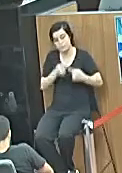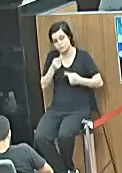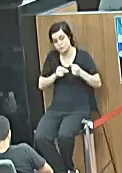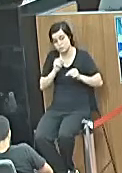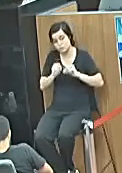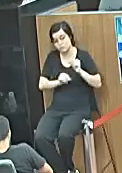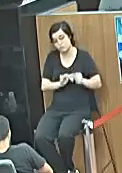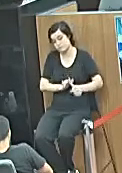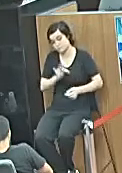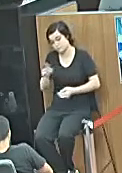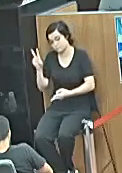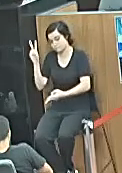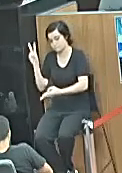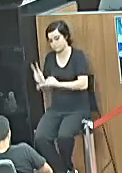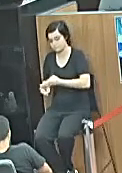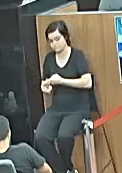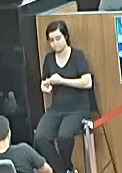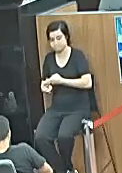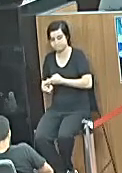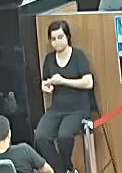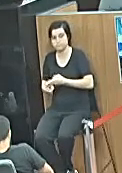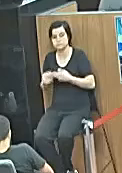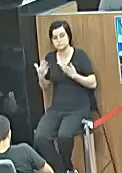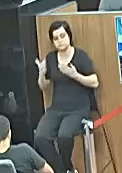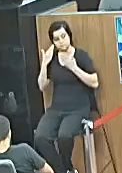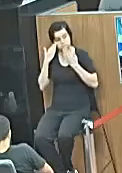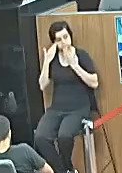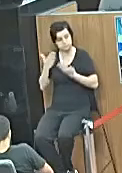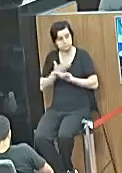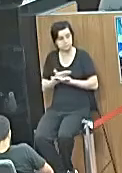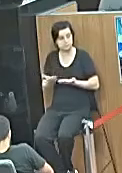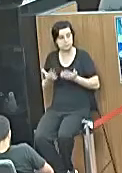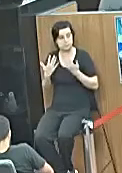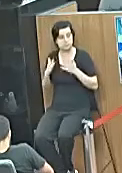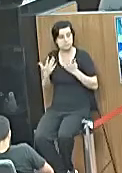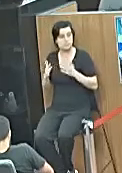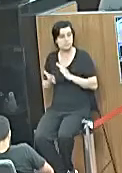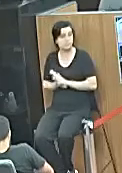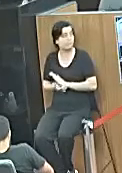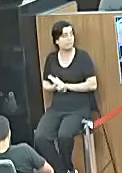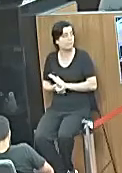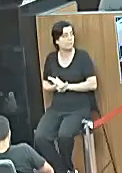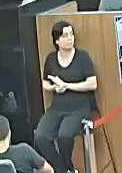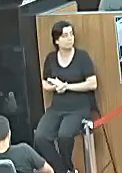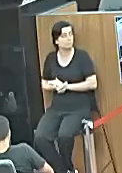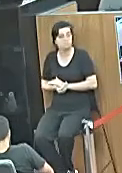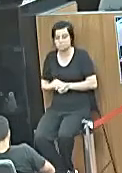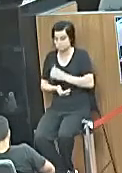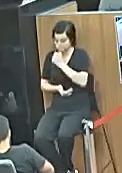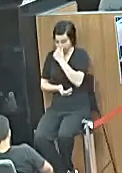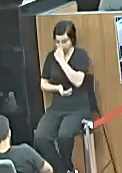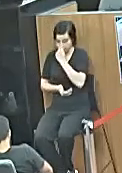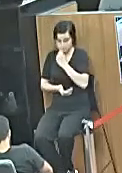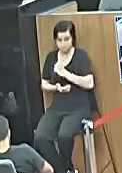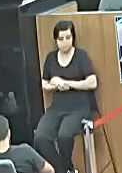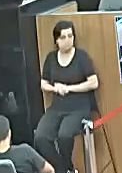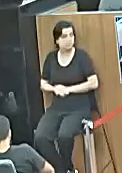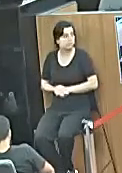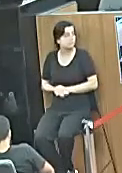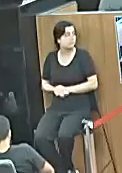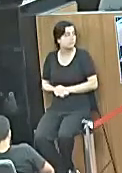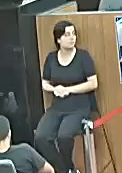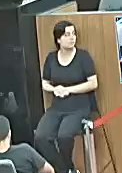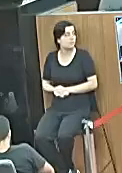da juventude né então é isso muito obrigada muito obrigada selmara é